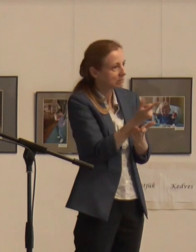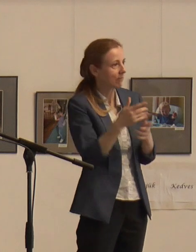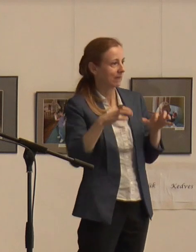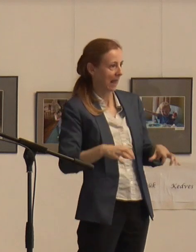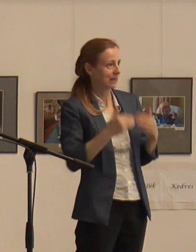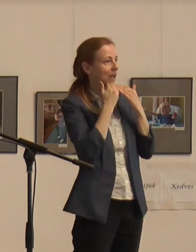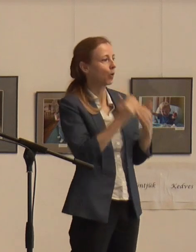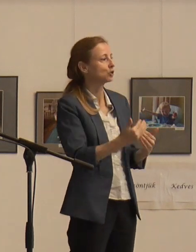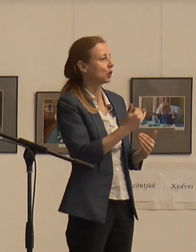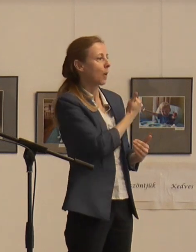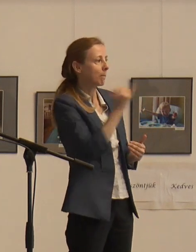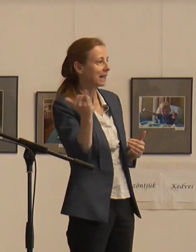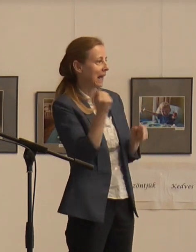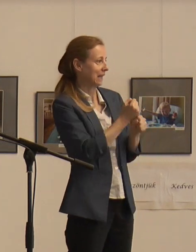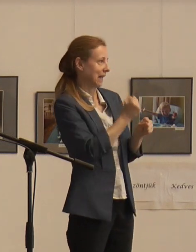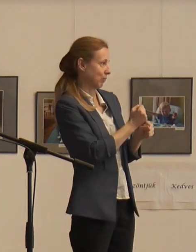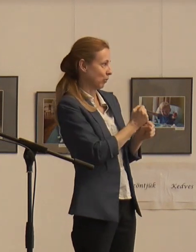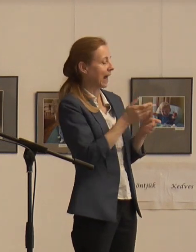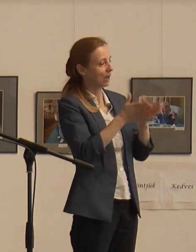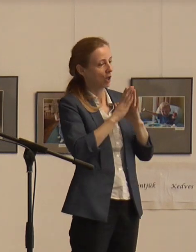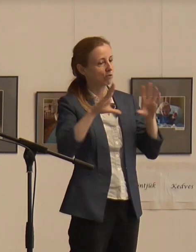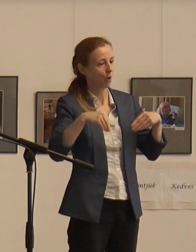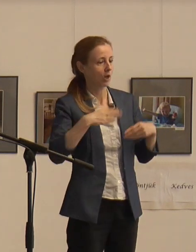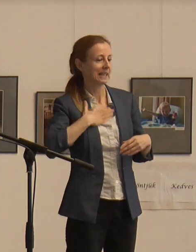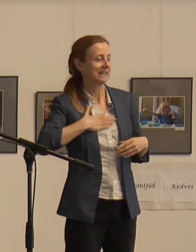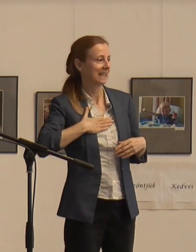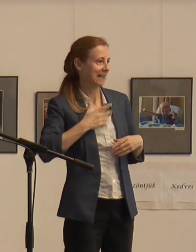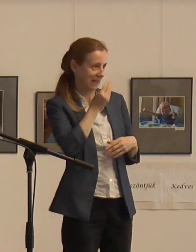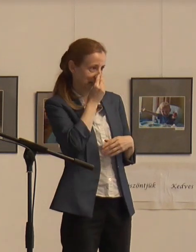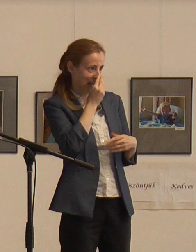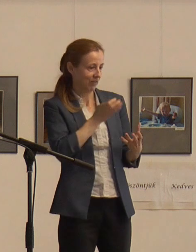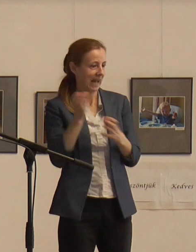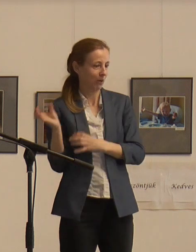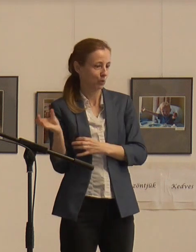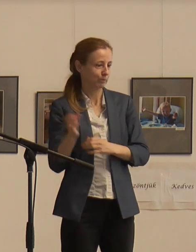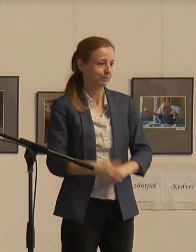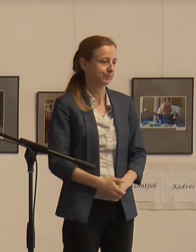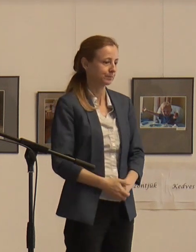Köszönöm szépen mindenkinek a munkáját, és kérem, fogadja és a szeretetel ezt a kis világot.